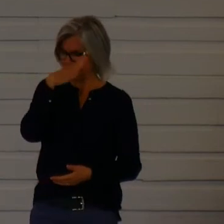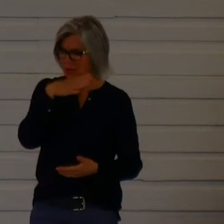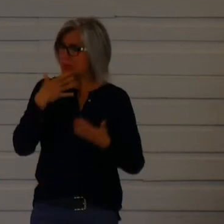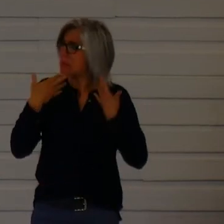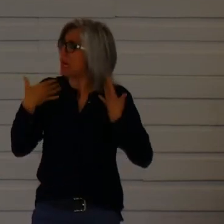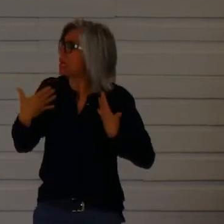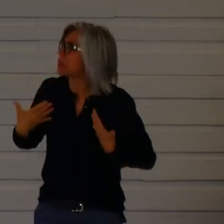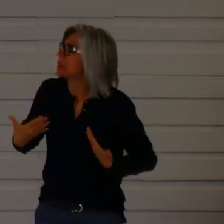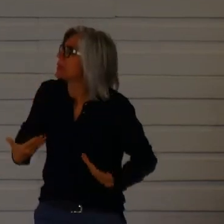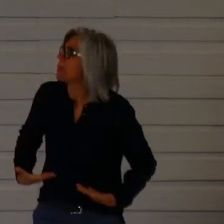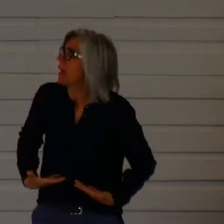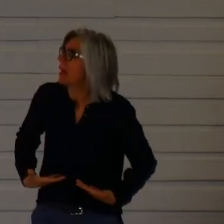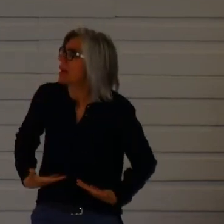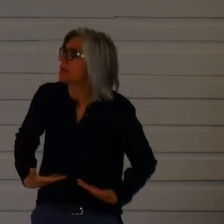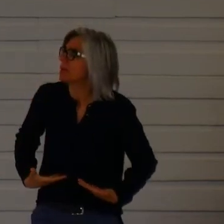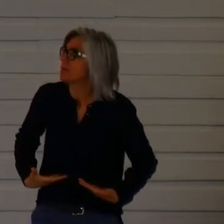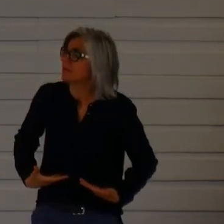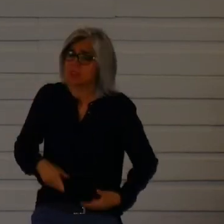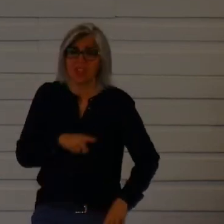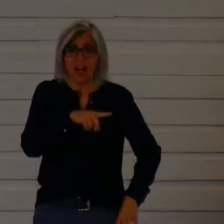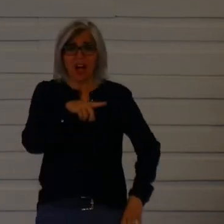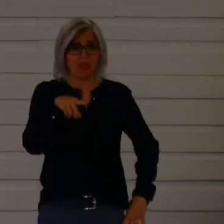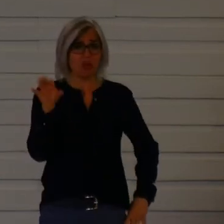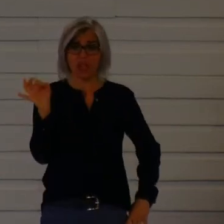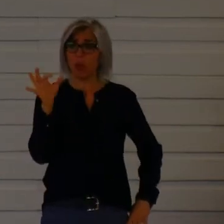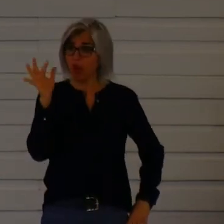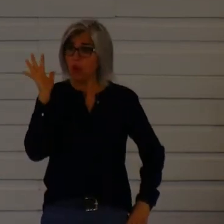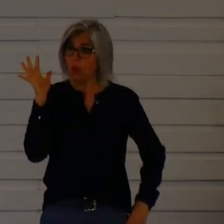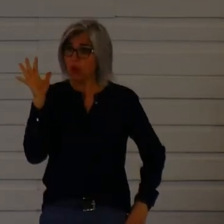di me? Ti è mai successo?